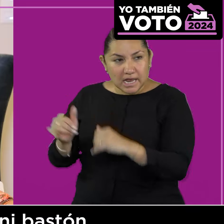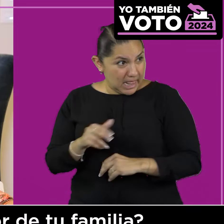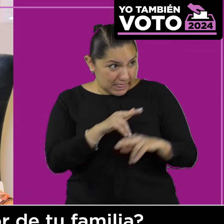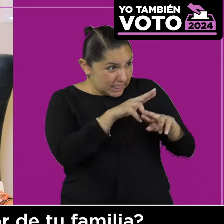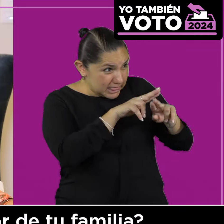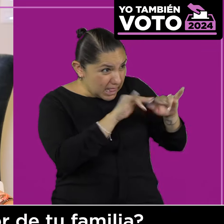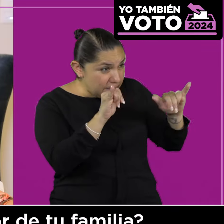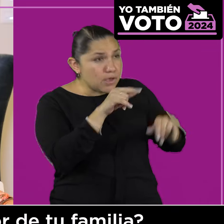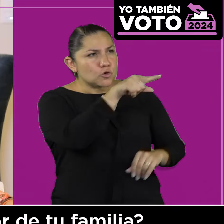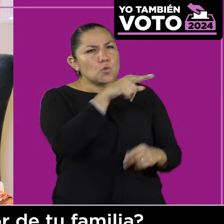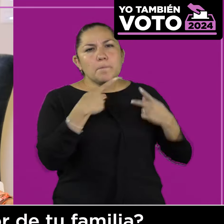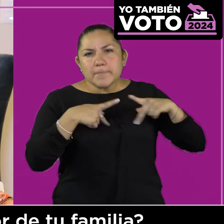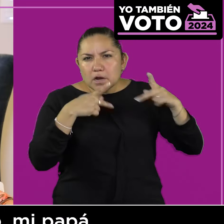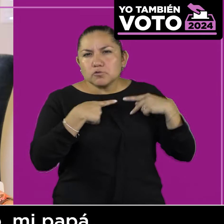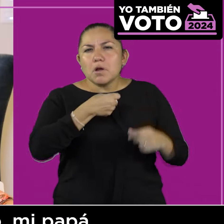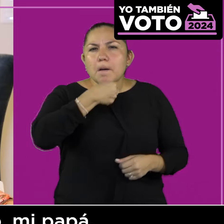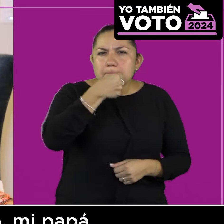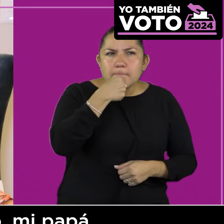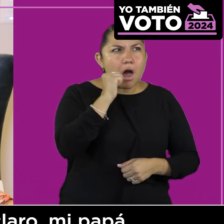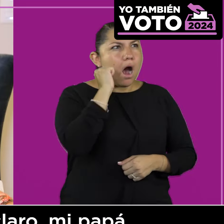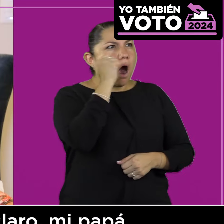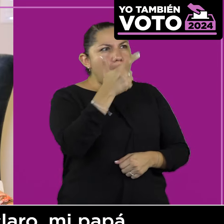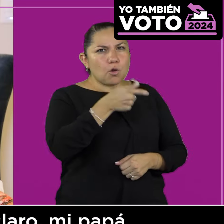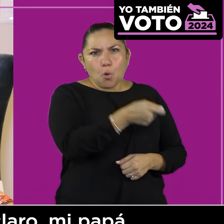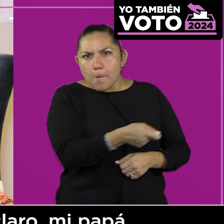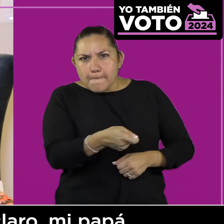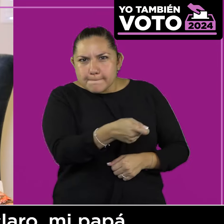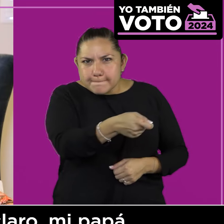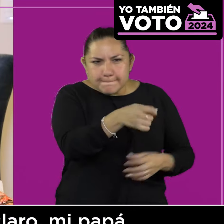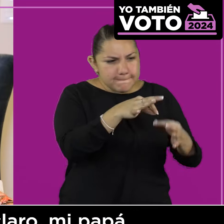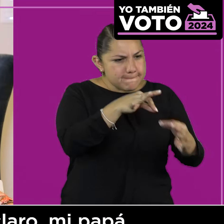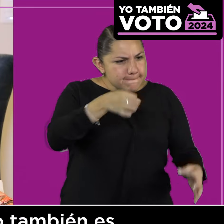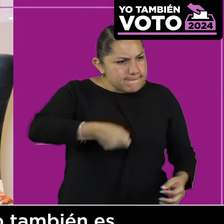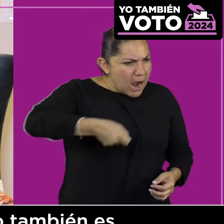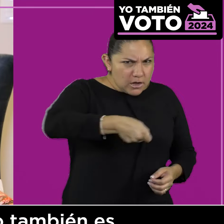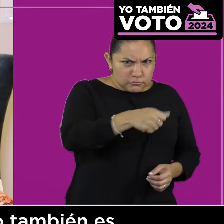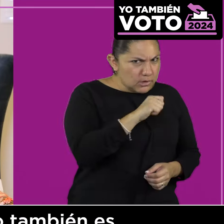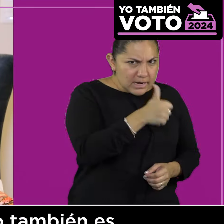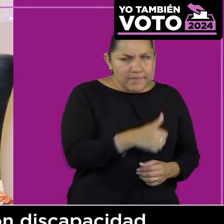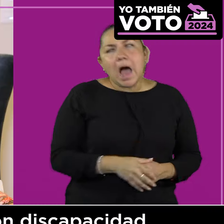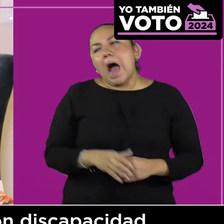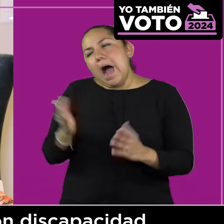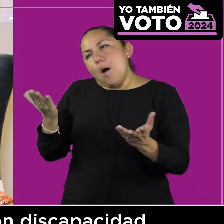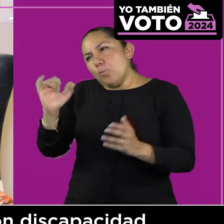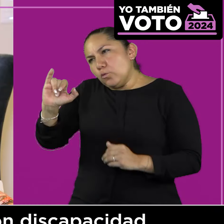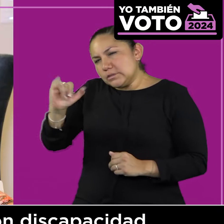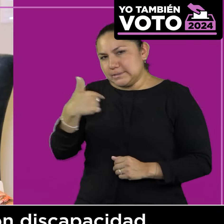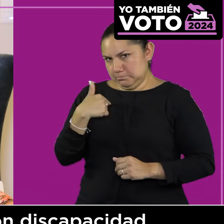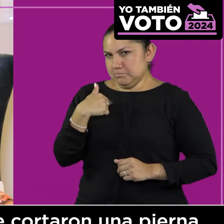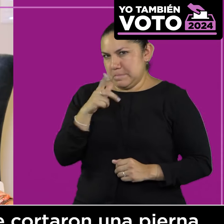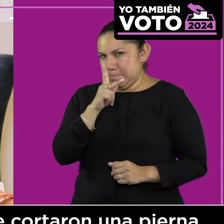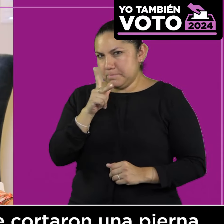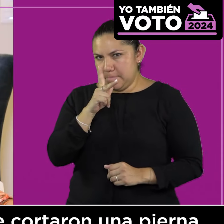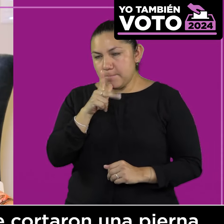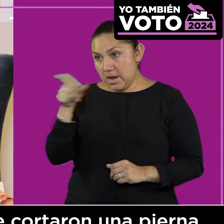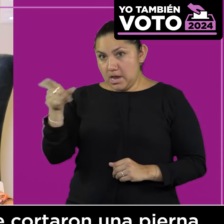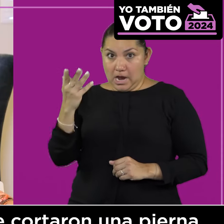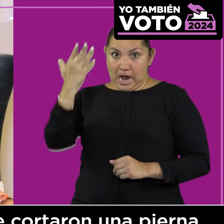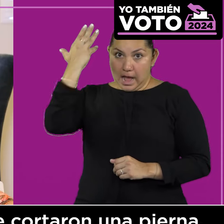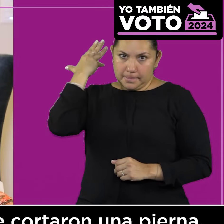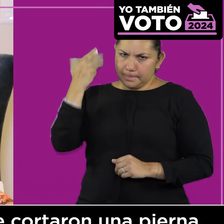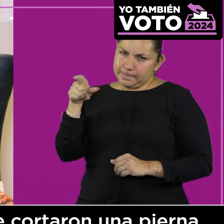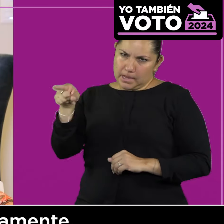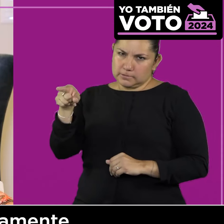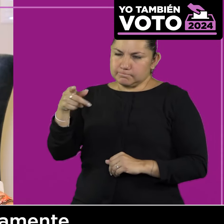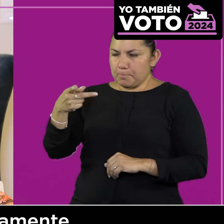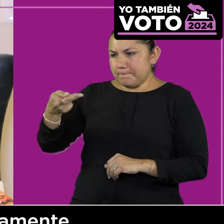bastón a alguien mayor de tu familia Sí bueno a mi papá mi papá Sí claro mi papá y mi suegro también es una persona con discapacidad hace algunos años le